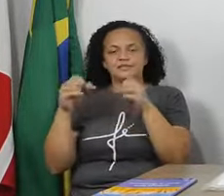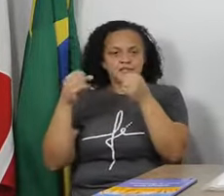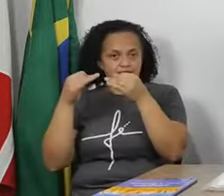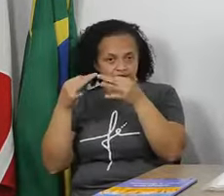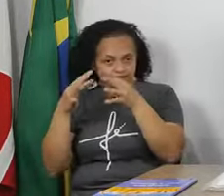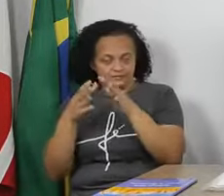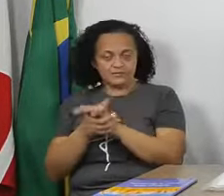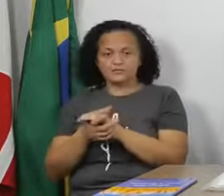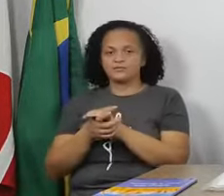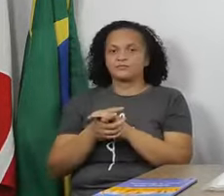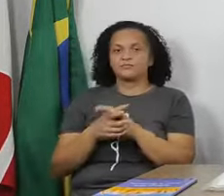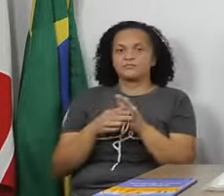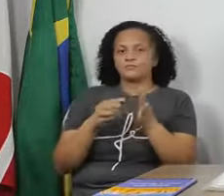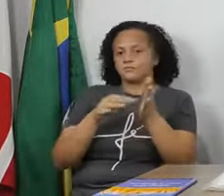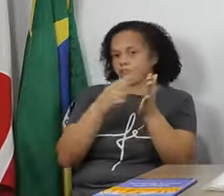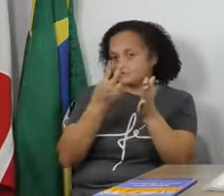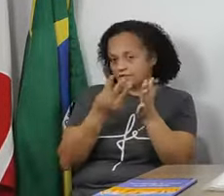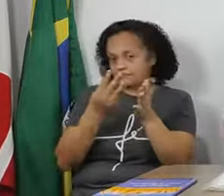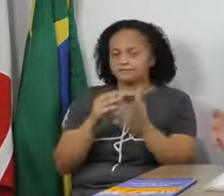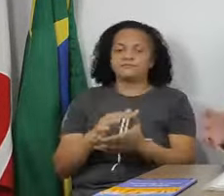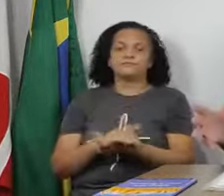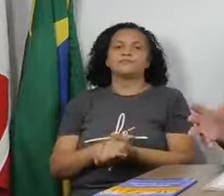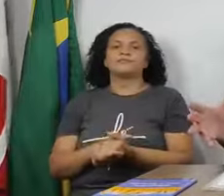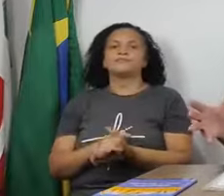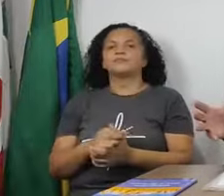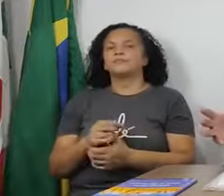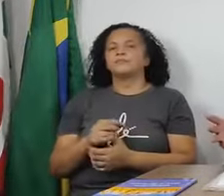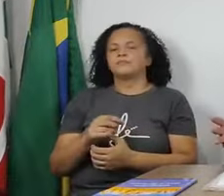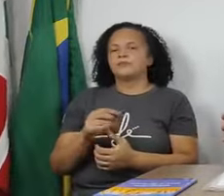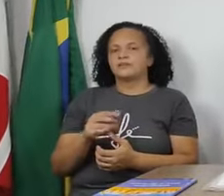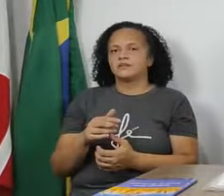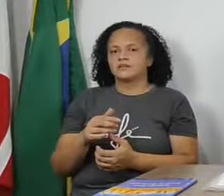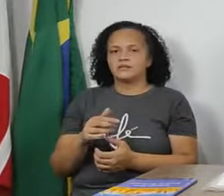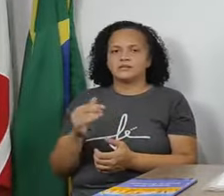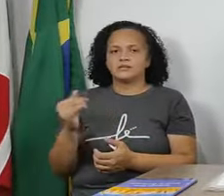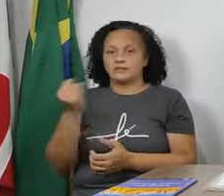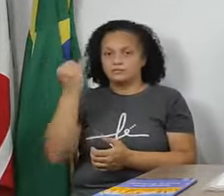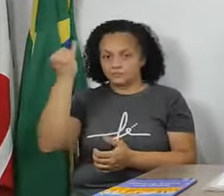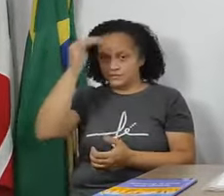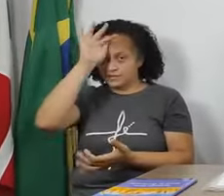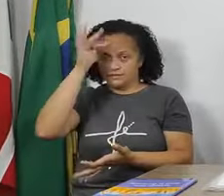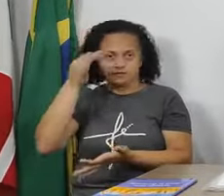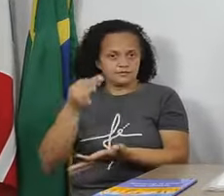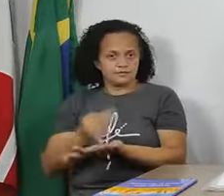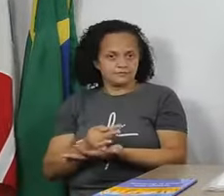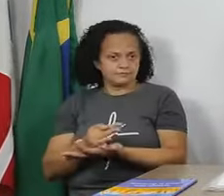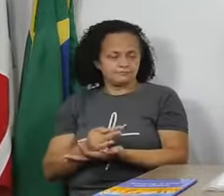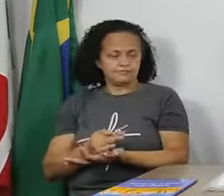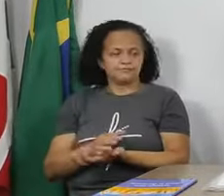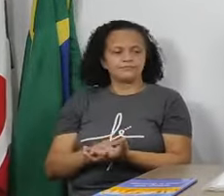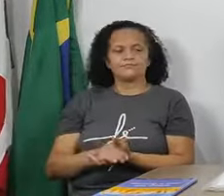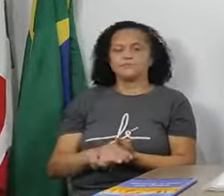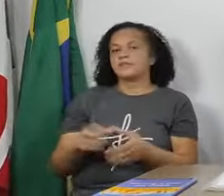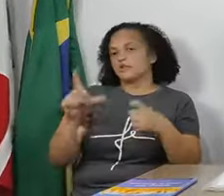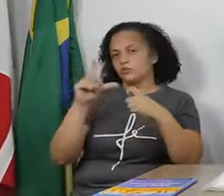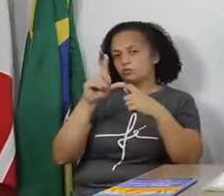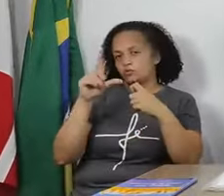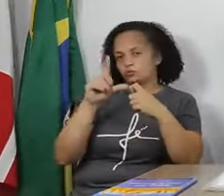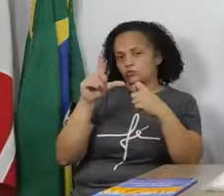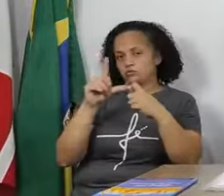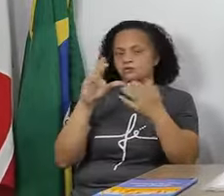do seminário, sobre o firme fundamento da fé, não é? Em